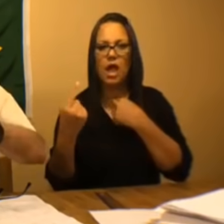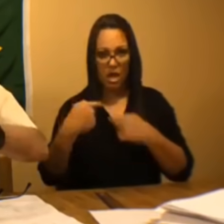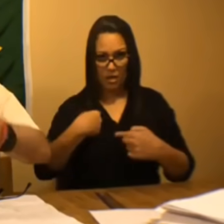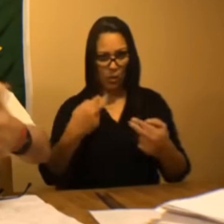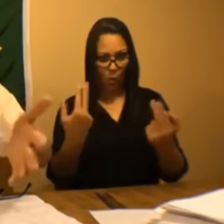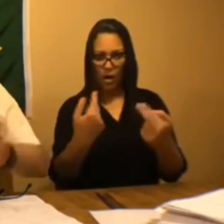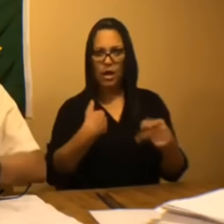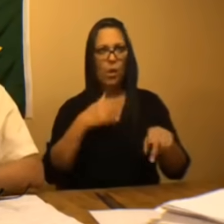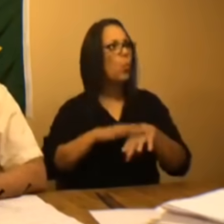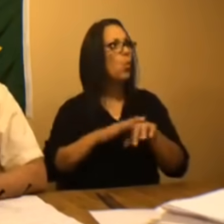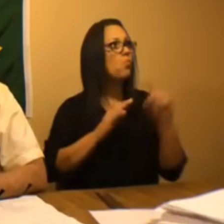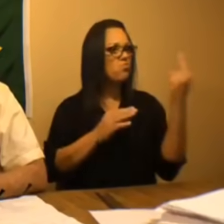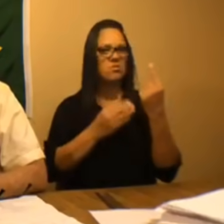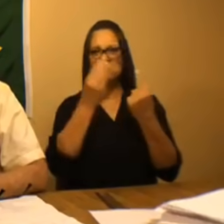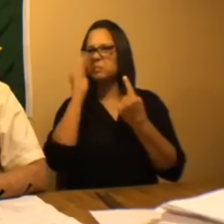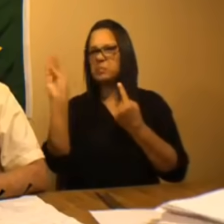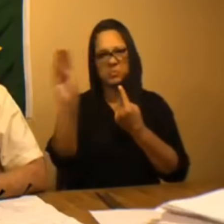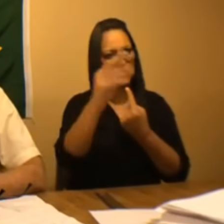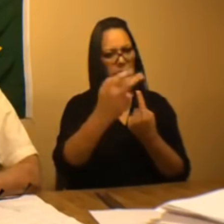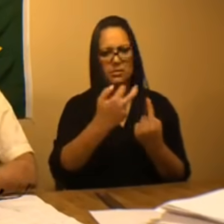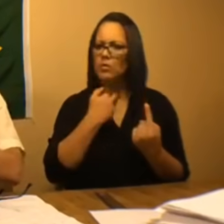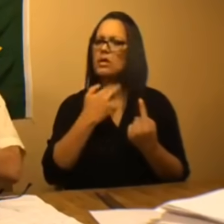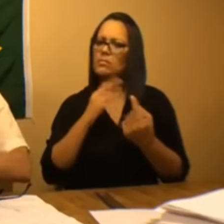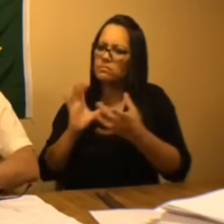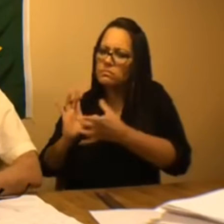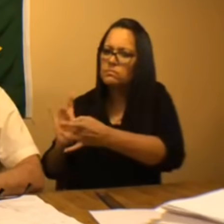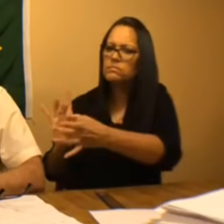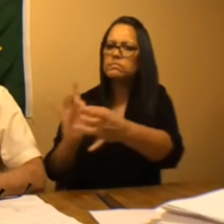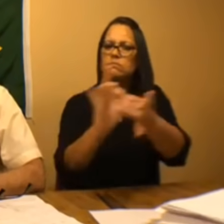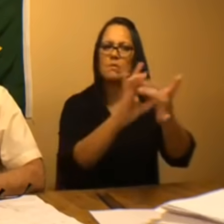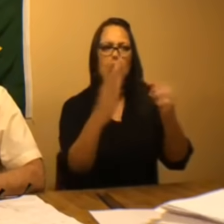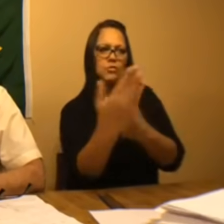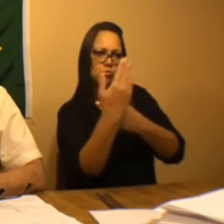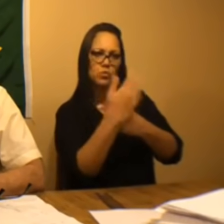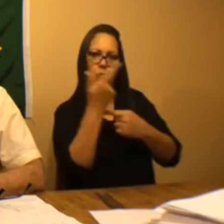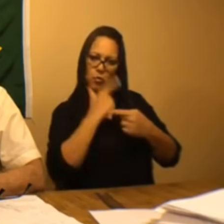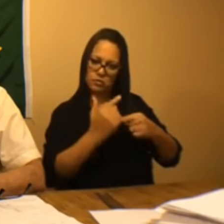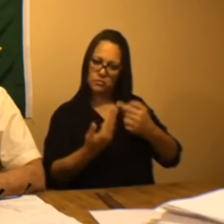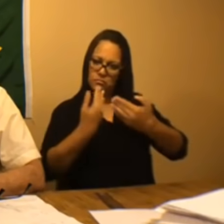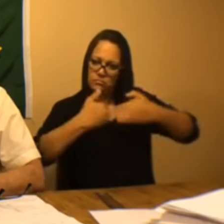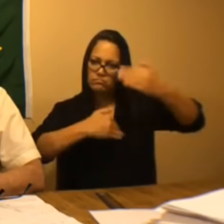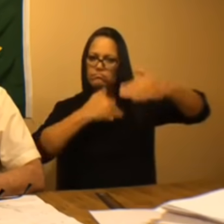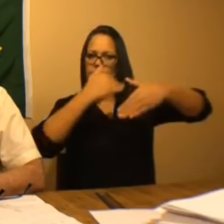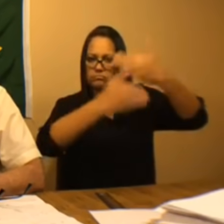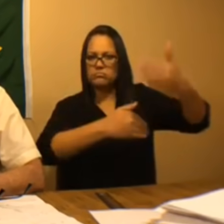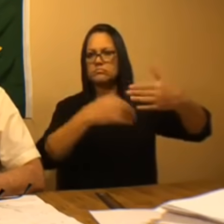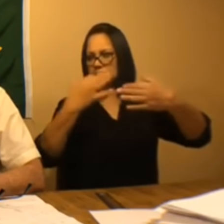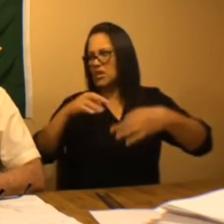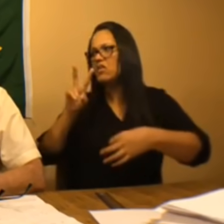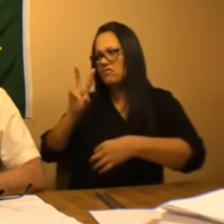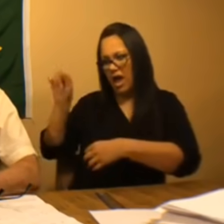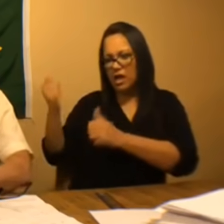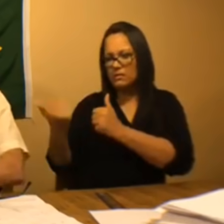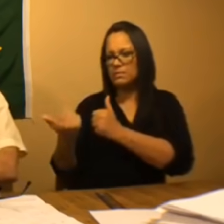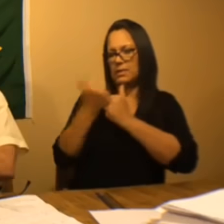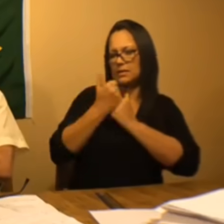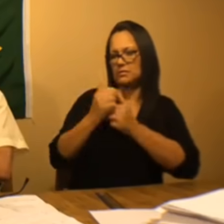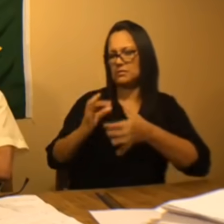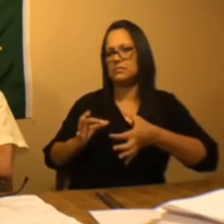onde cheguei se não fossem milhões de pessoas colaborando para comigo, e será, com toda certeza, um grande parceiro